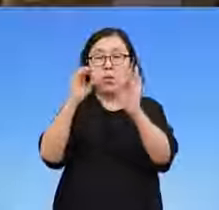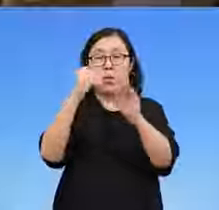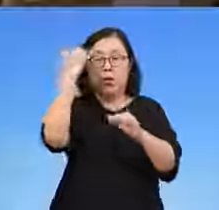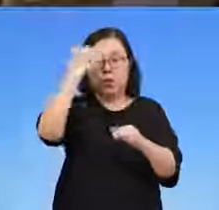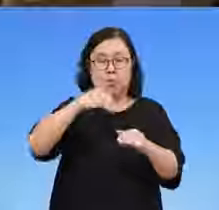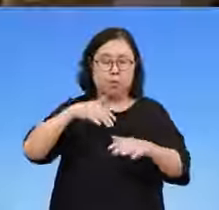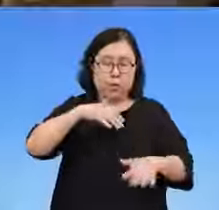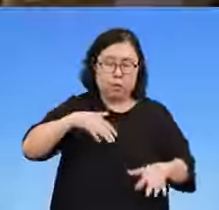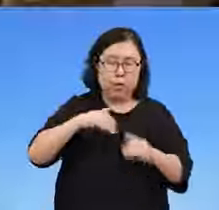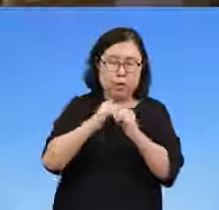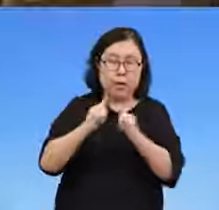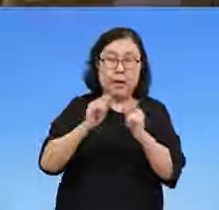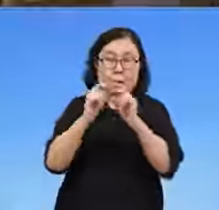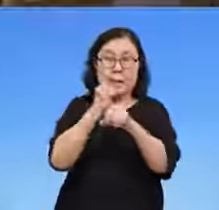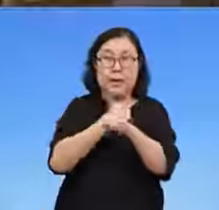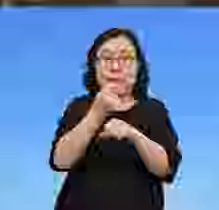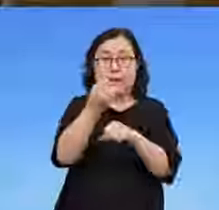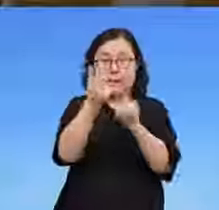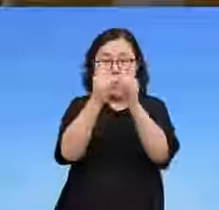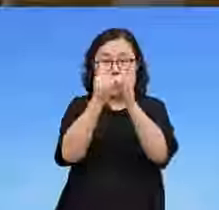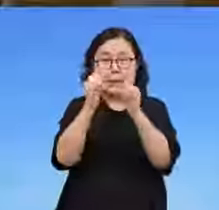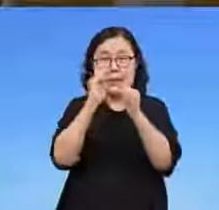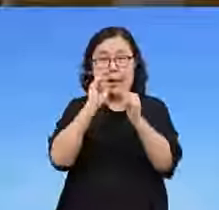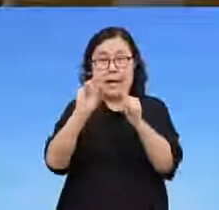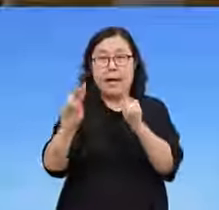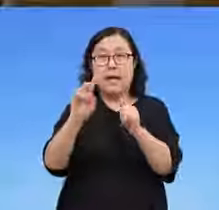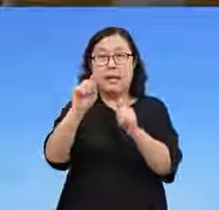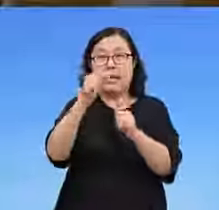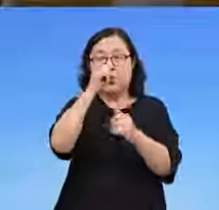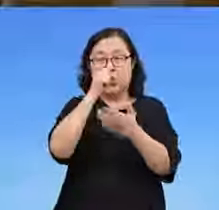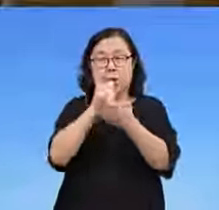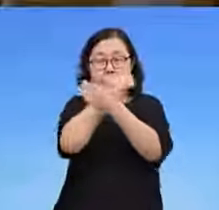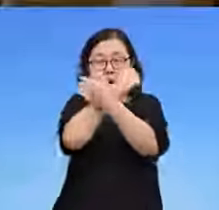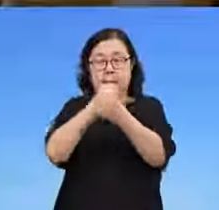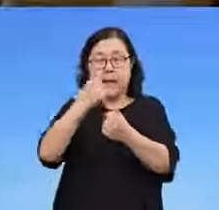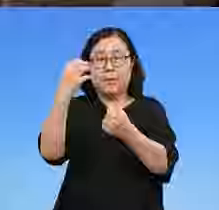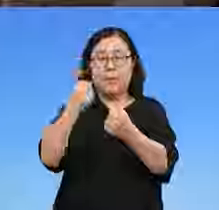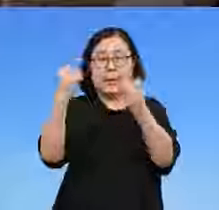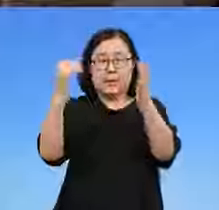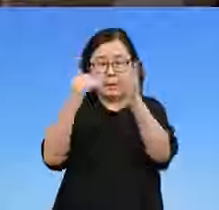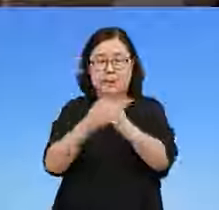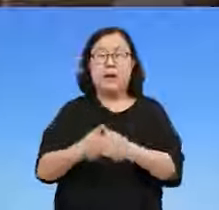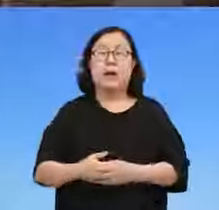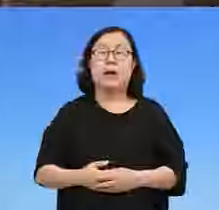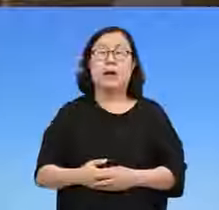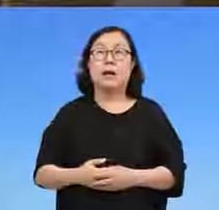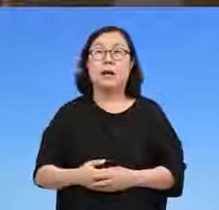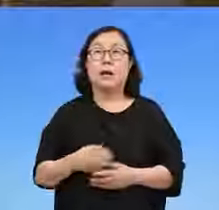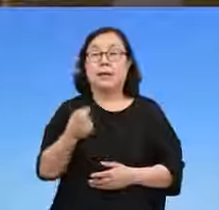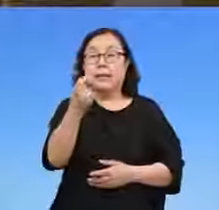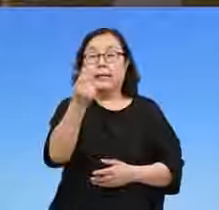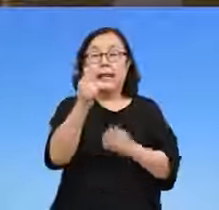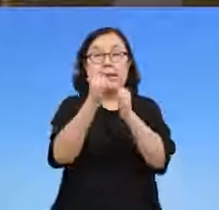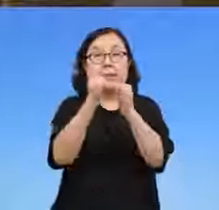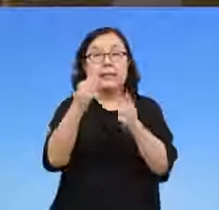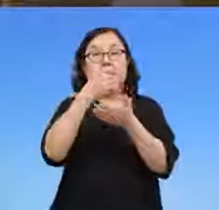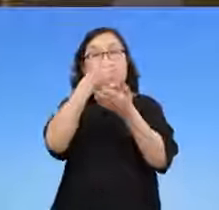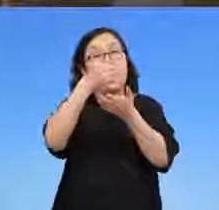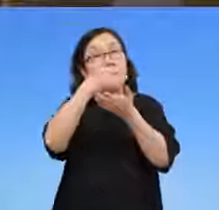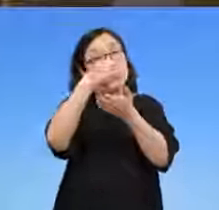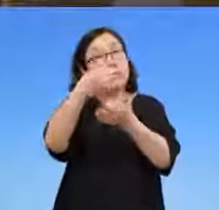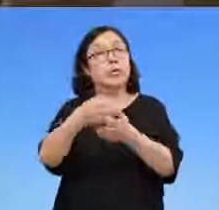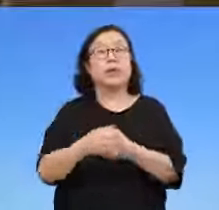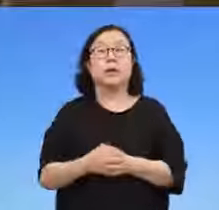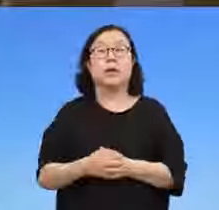믿음을 보시고 중풍병자에게 이르시되 작은 자야 내 죄사함을 받았느니라. 제가 주목한 건 주님이 그를 작은